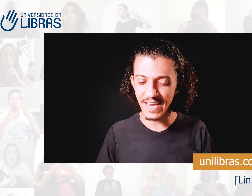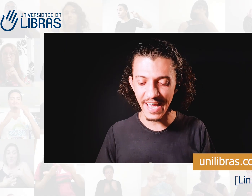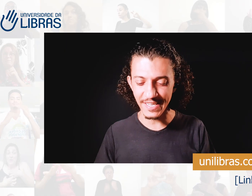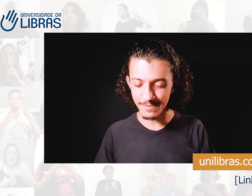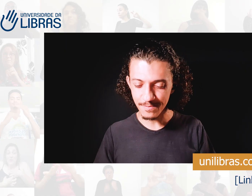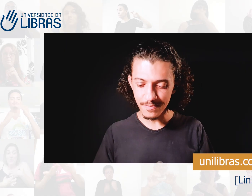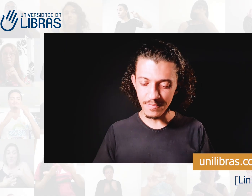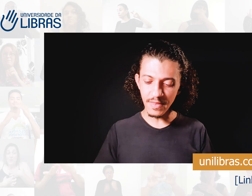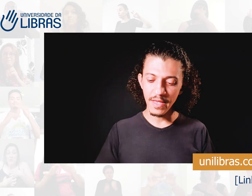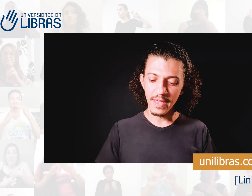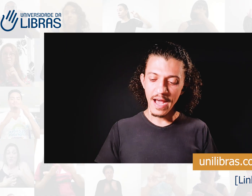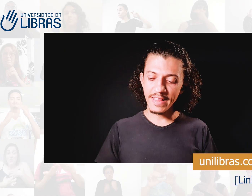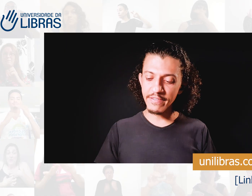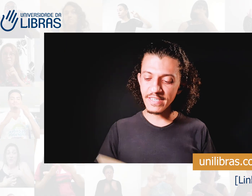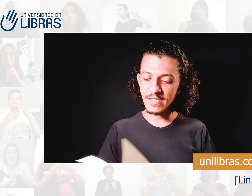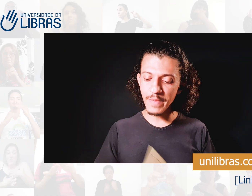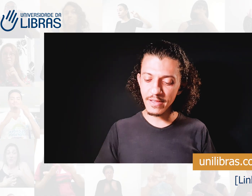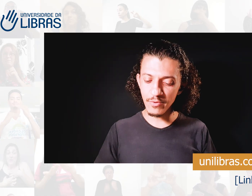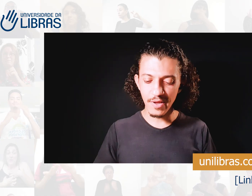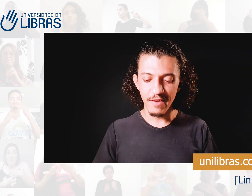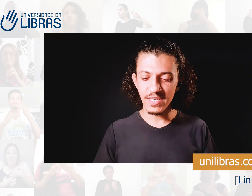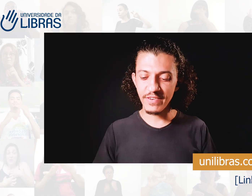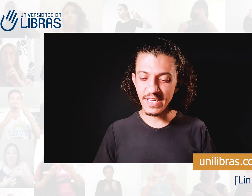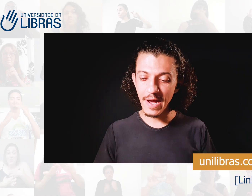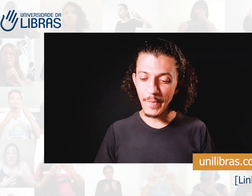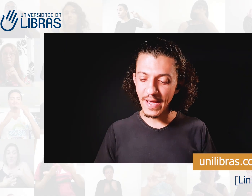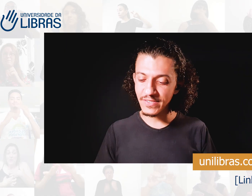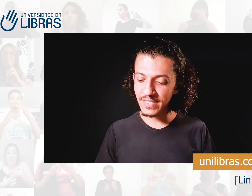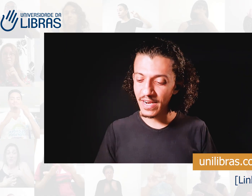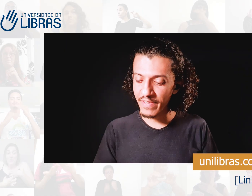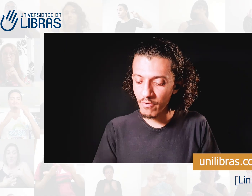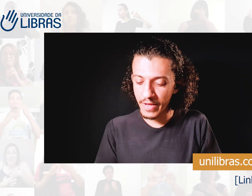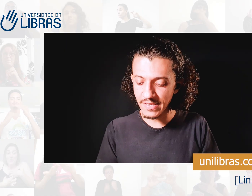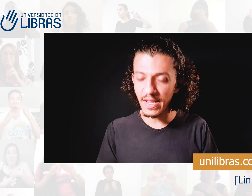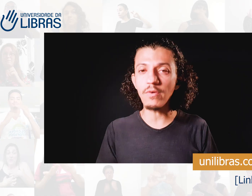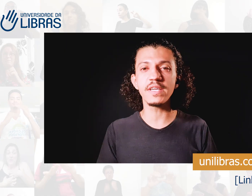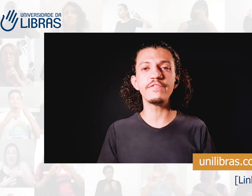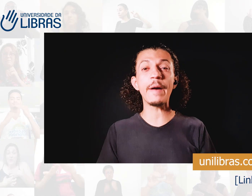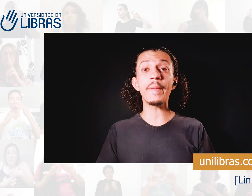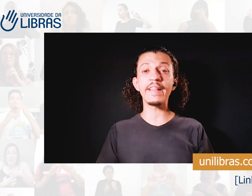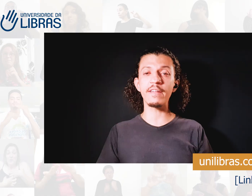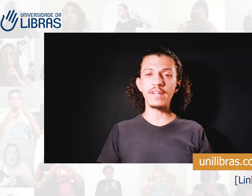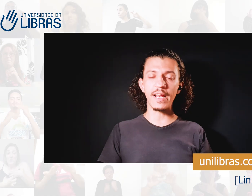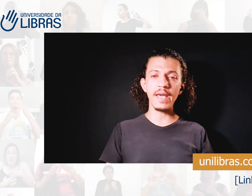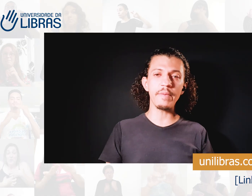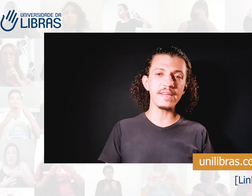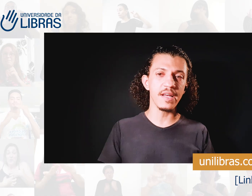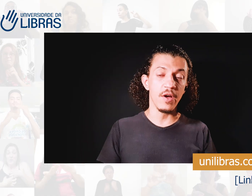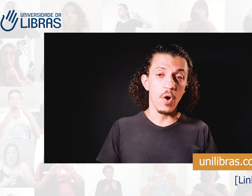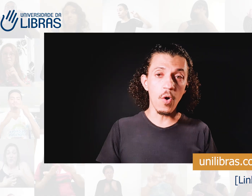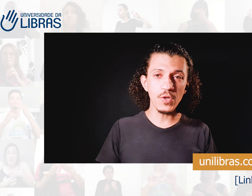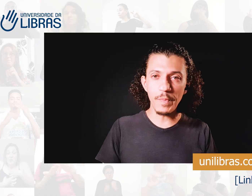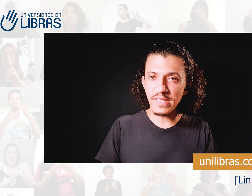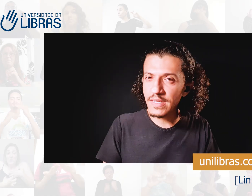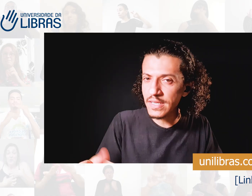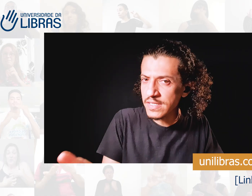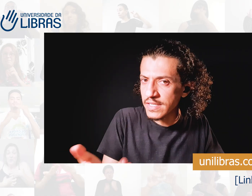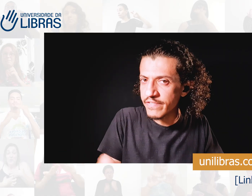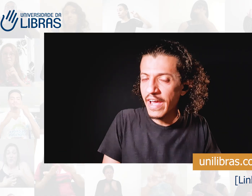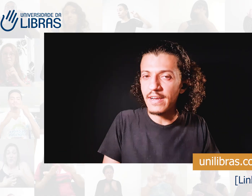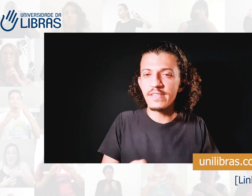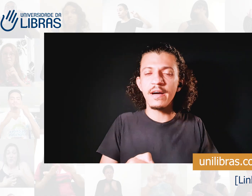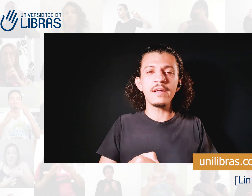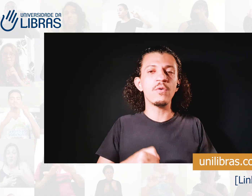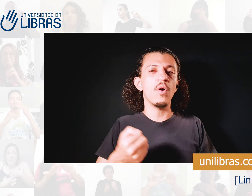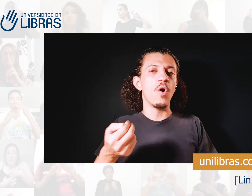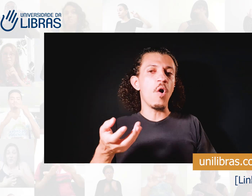de sinais. Através desse método, você vai ser capaz de escrever qualquer sinal que você estiver aprendendo da Libras, ou de pesquisas que você